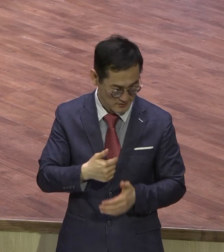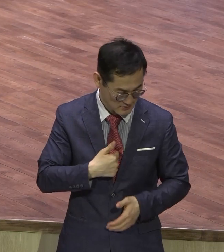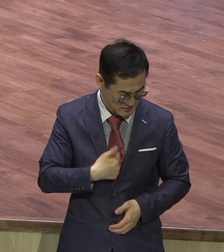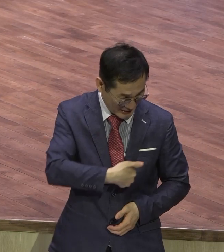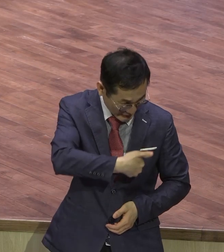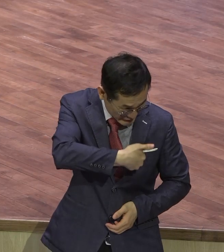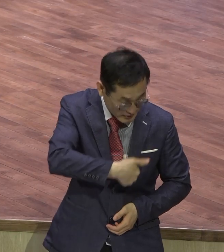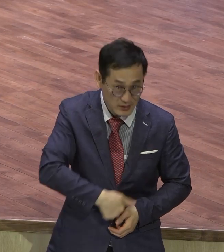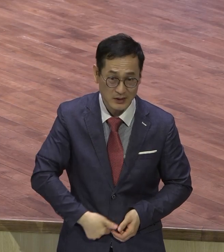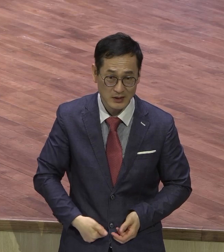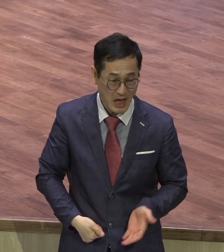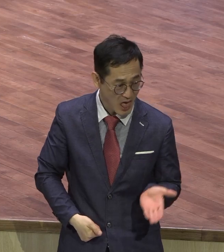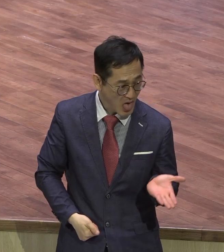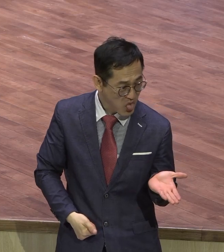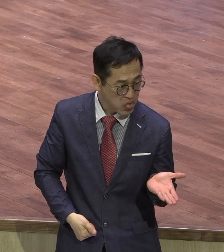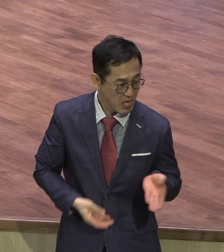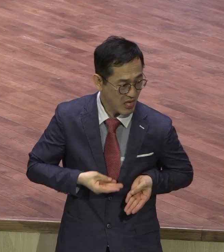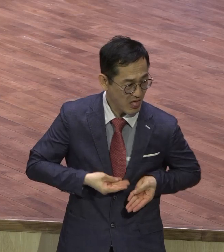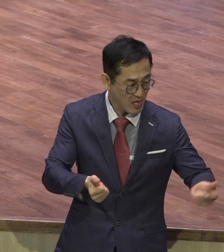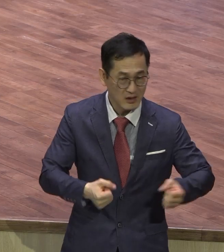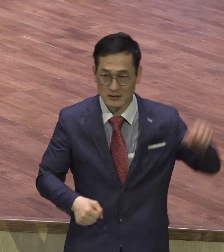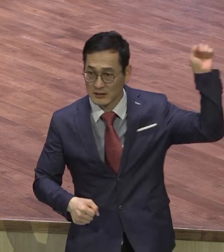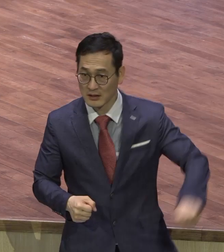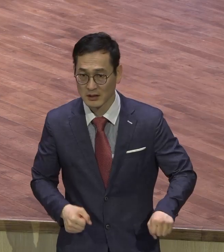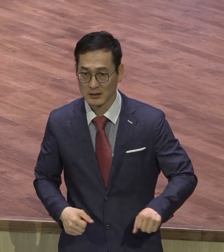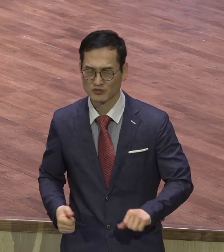버리면 사람도 다 버려버려. 그거 아셔야 돼요.